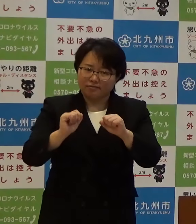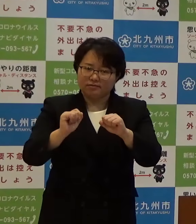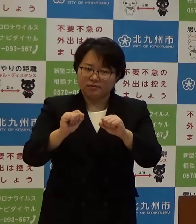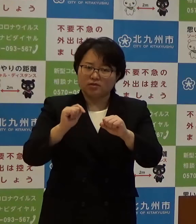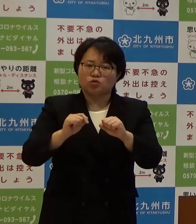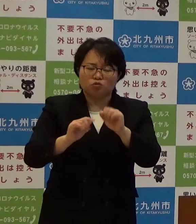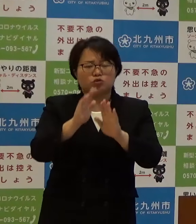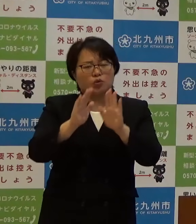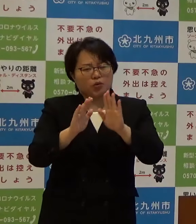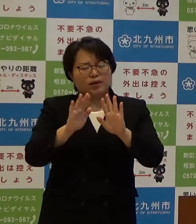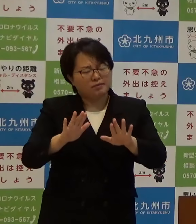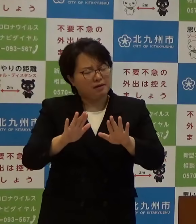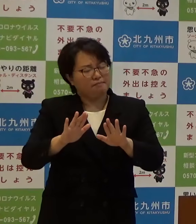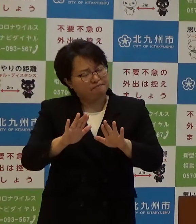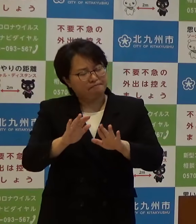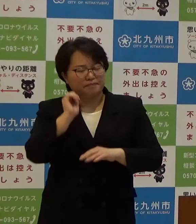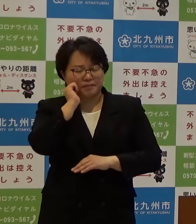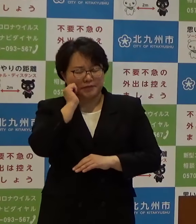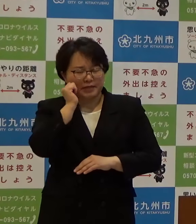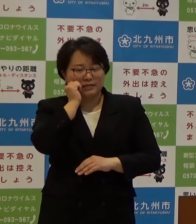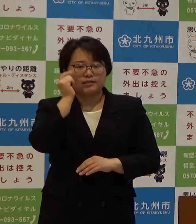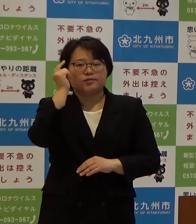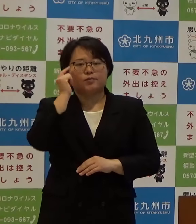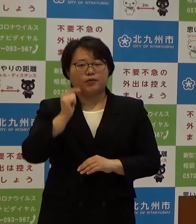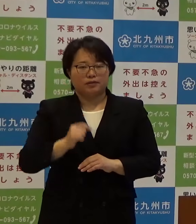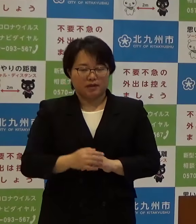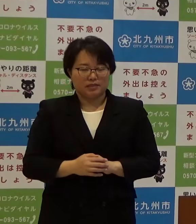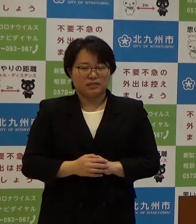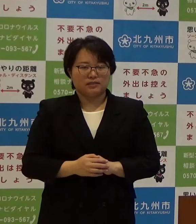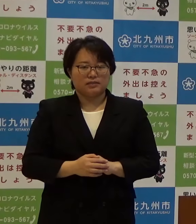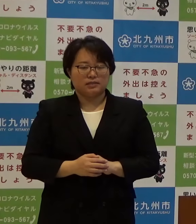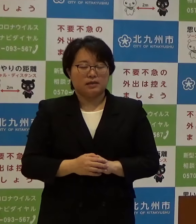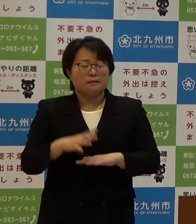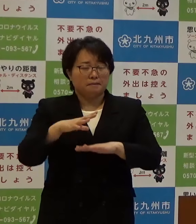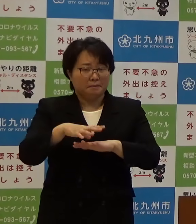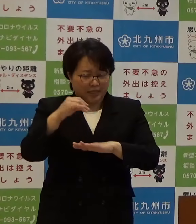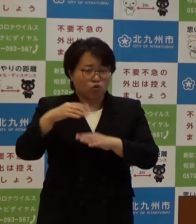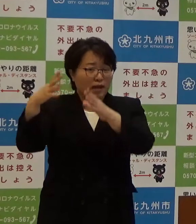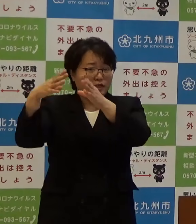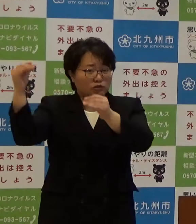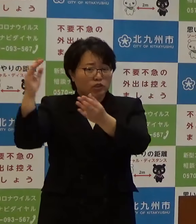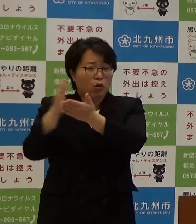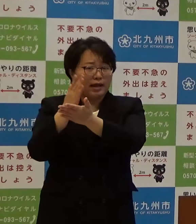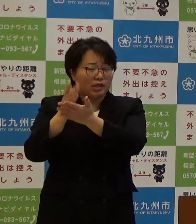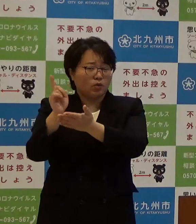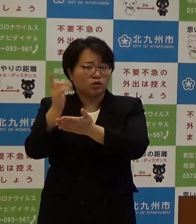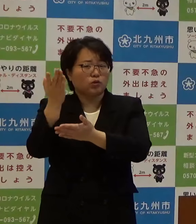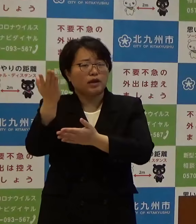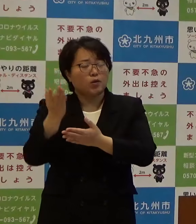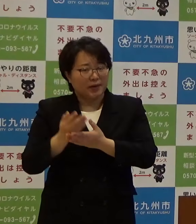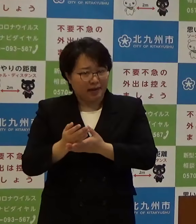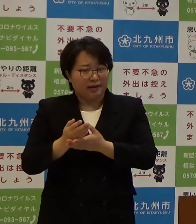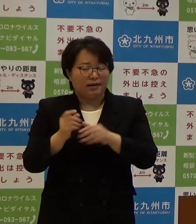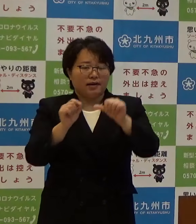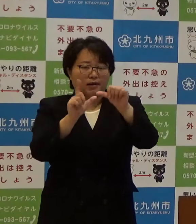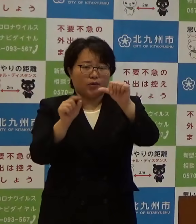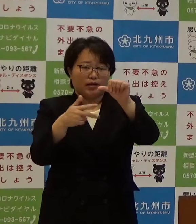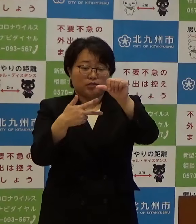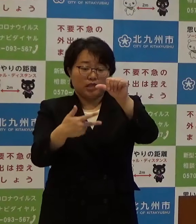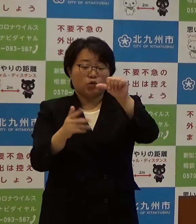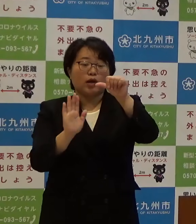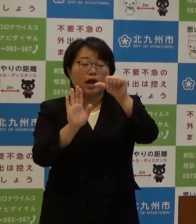でそういう状況ではないと思います。まずは国がどう判断をするか、5月7日以